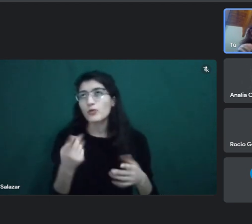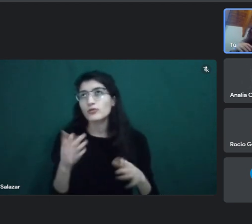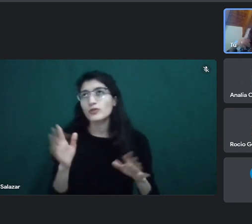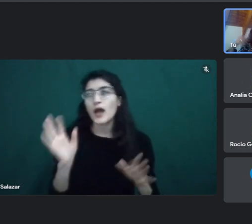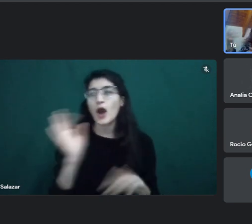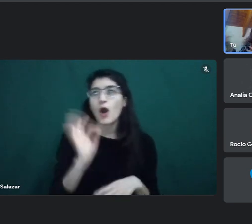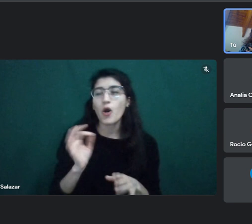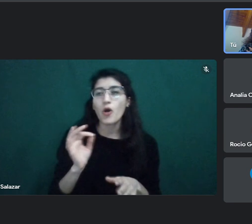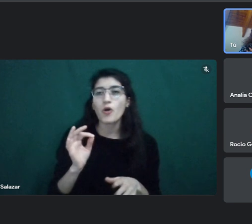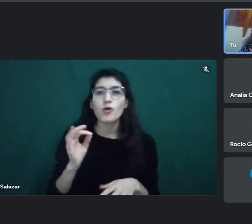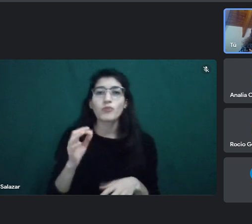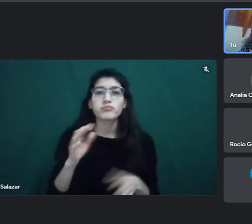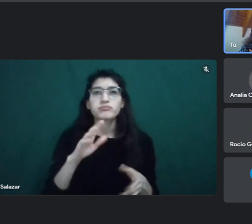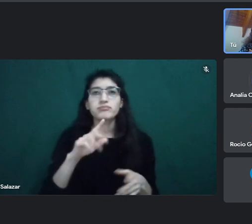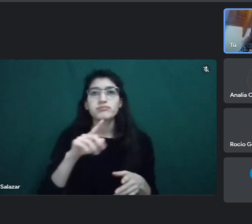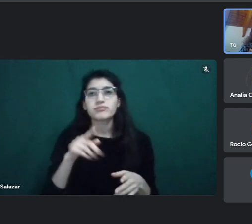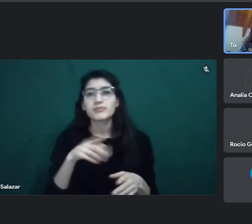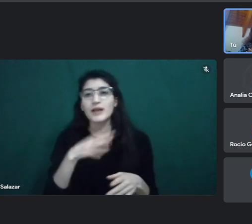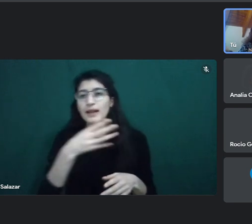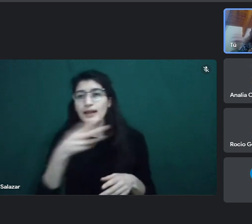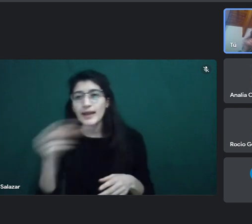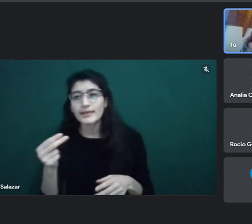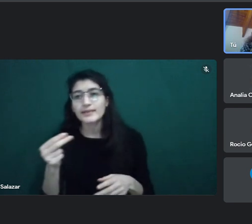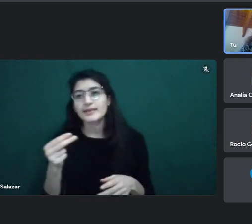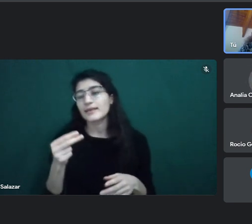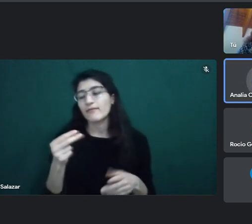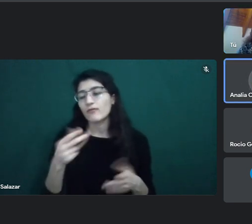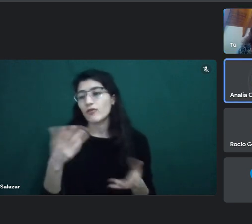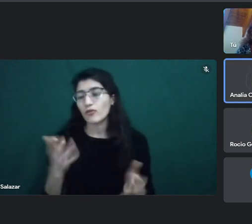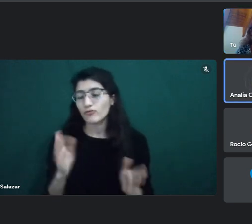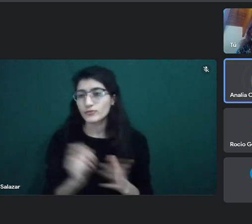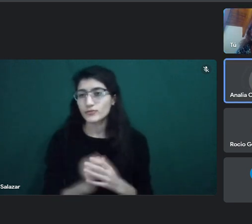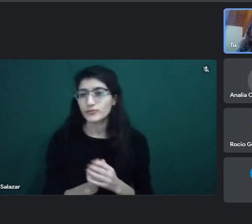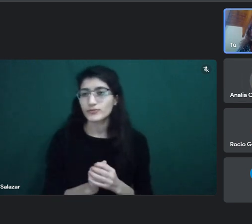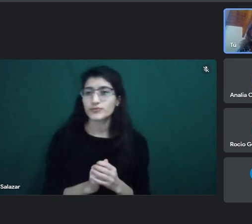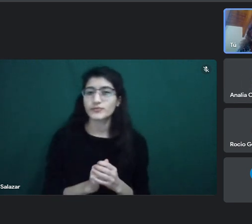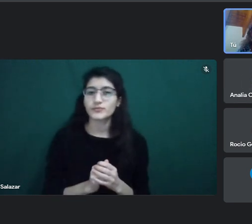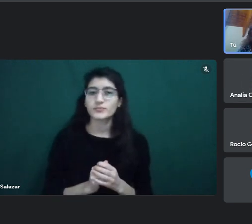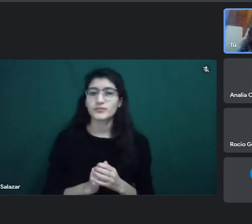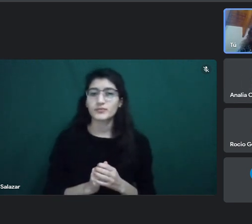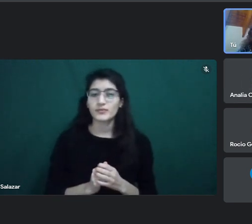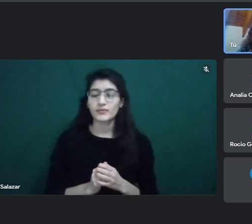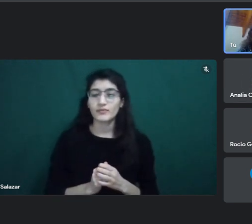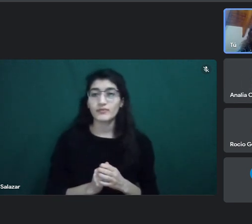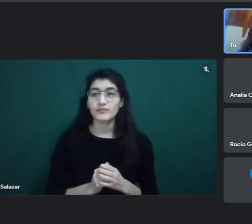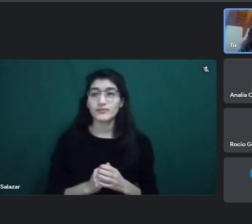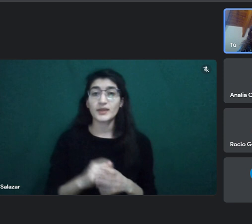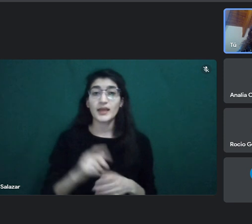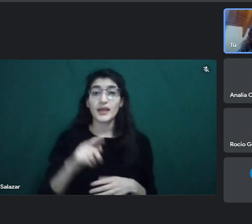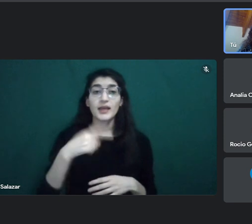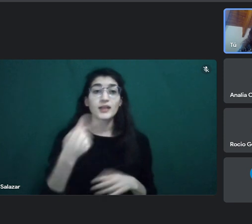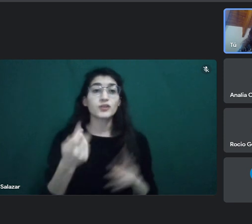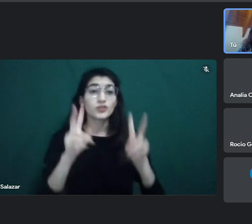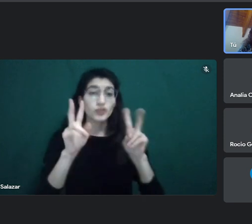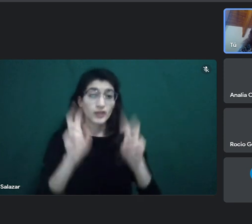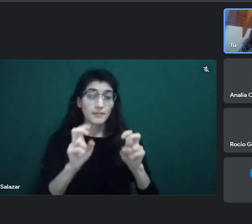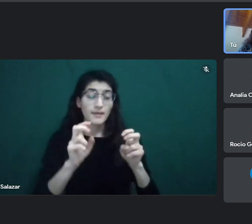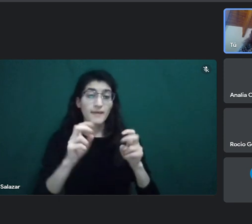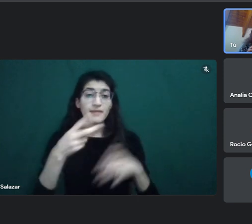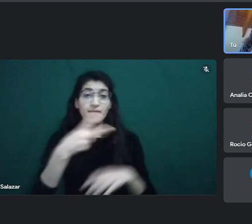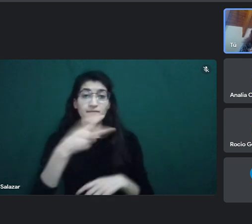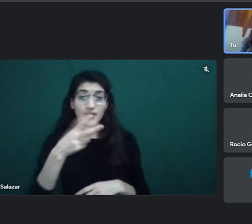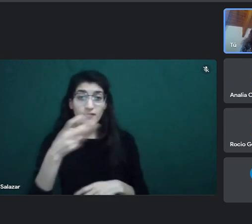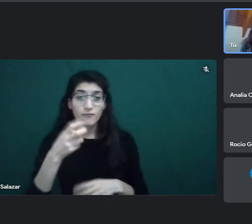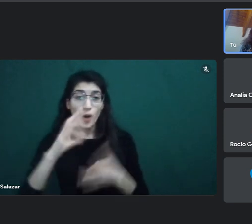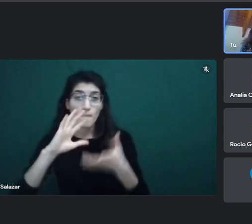para reforzar lo afirmativo, ¿sí? El otro tema que tienen los verbos modales es que cada uno tiene